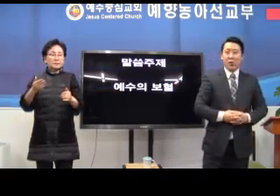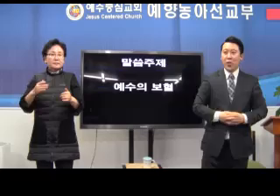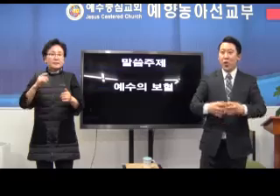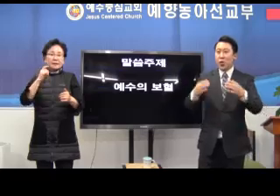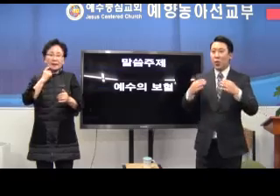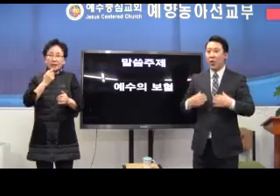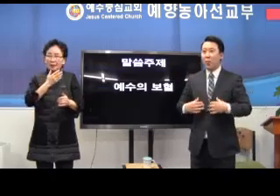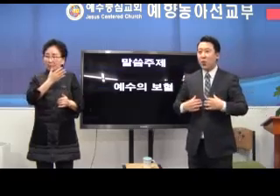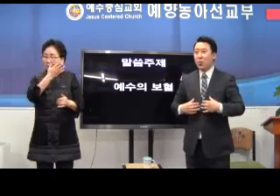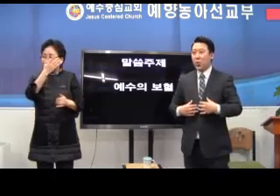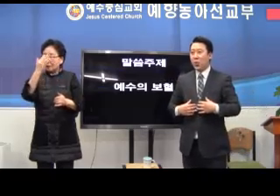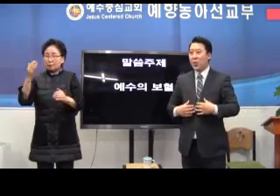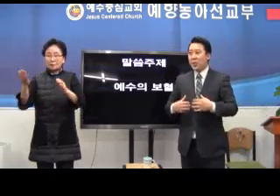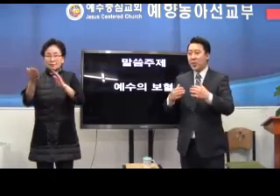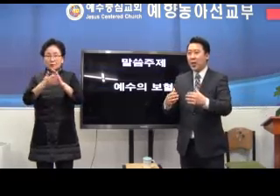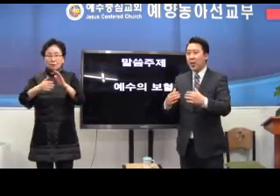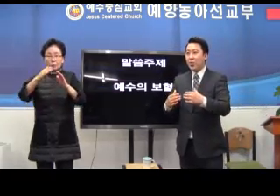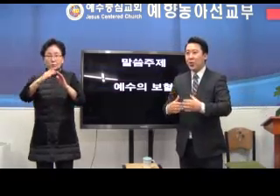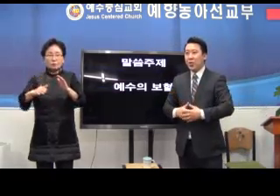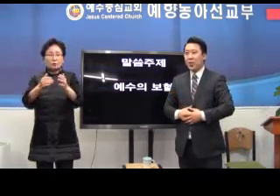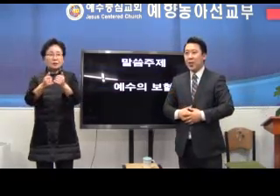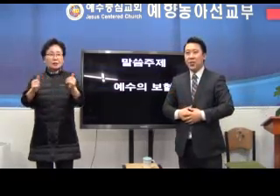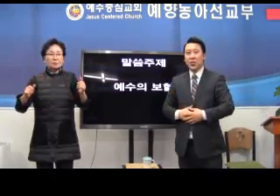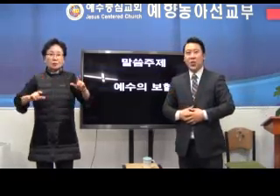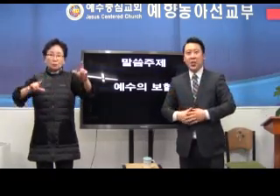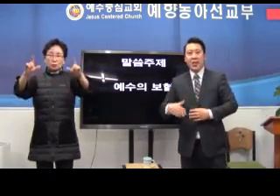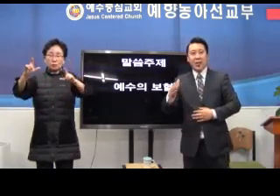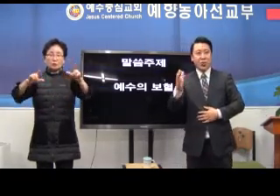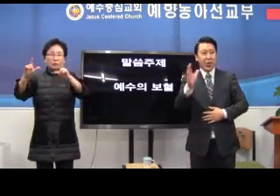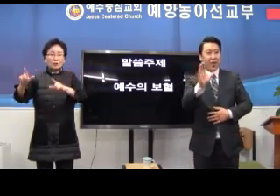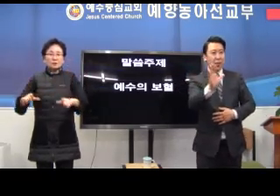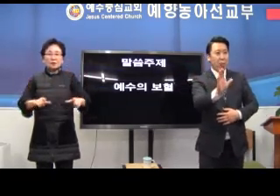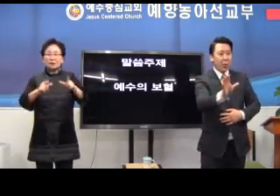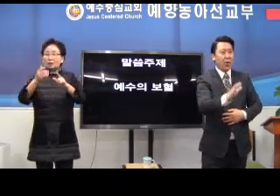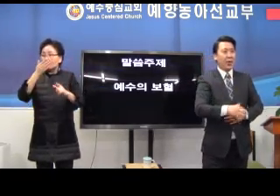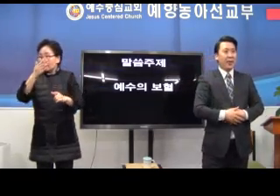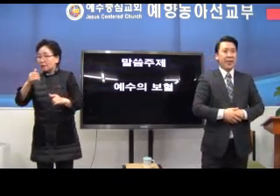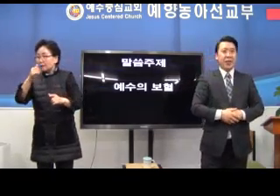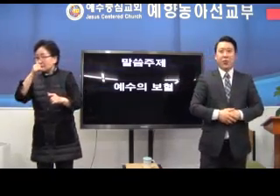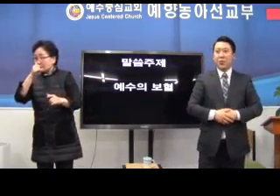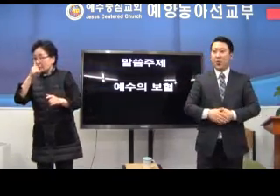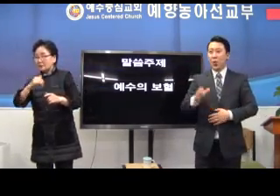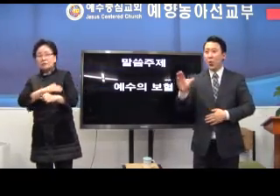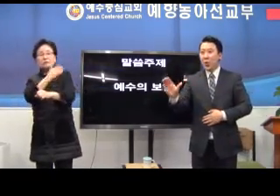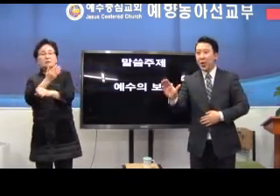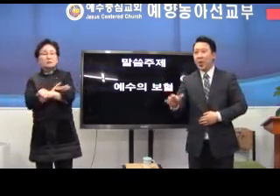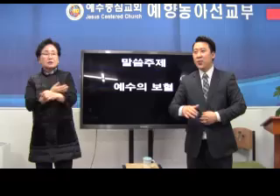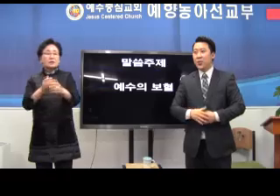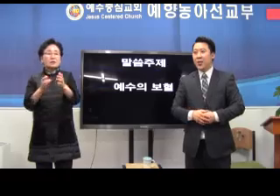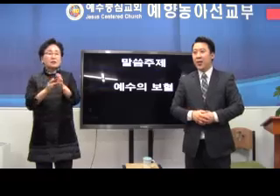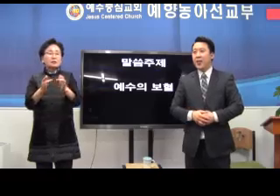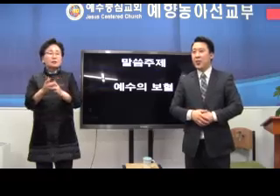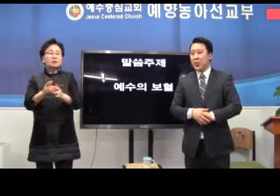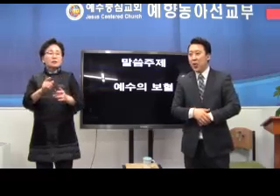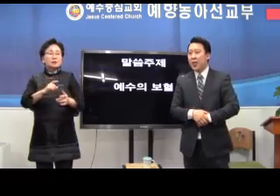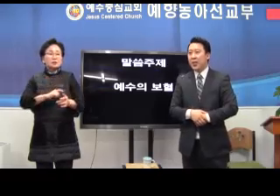아름다운 성도의 모습으로 살아갈 수 있는 능력이 예수의 보혈, 예수 이름으로 회개하는 것에 능력이